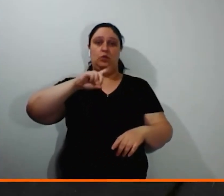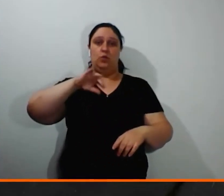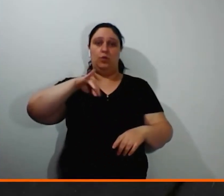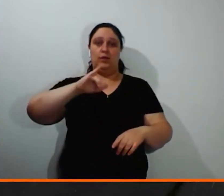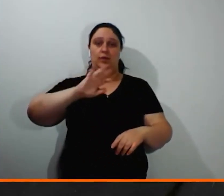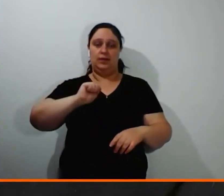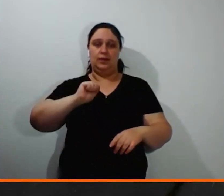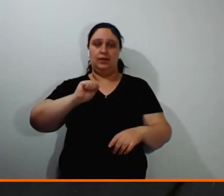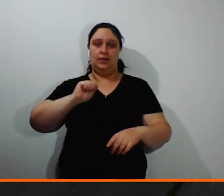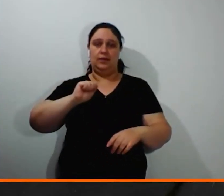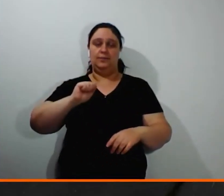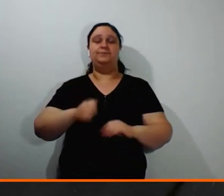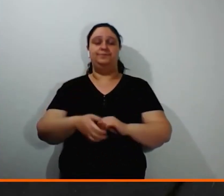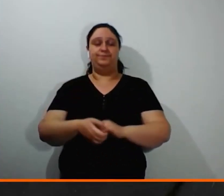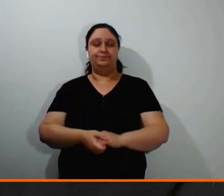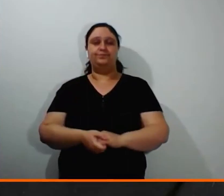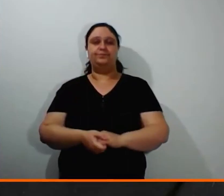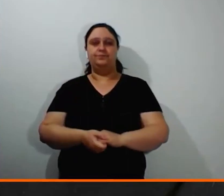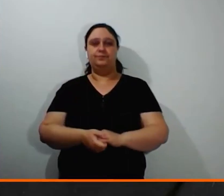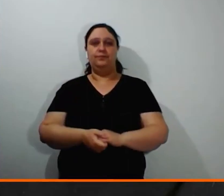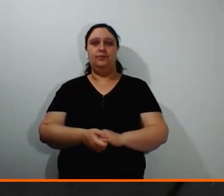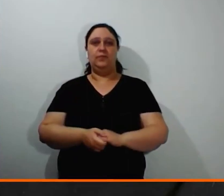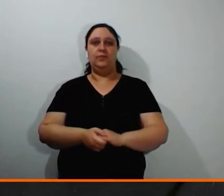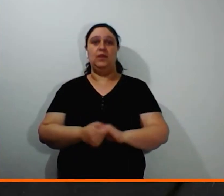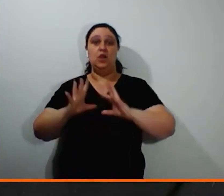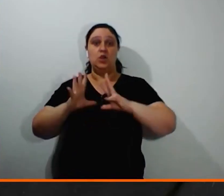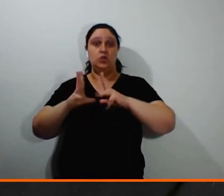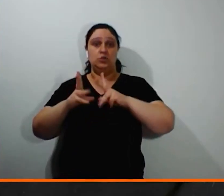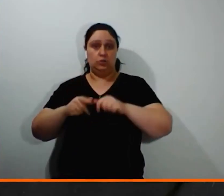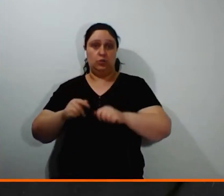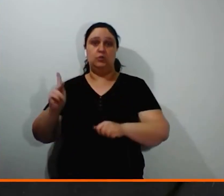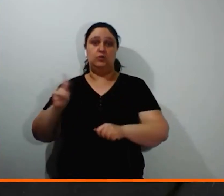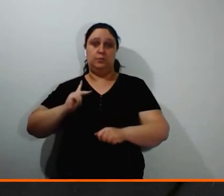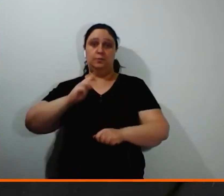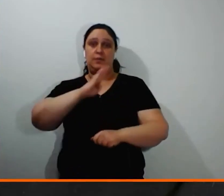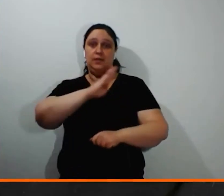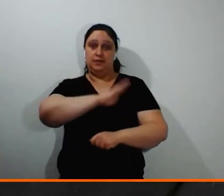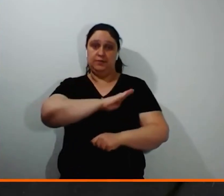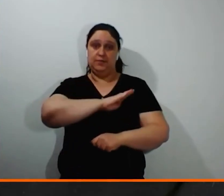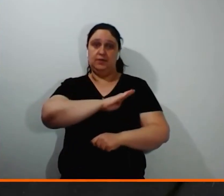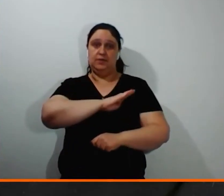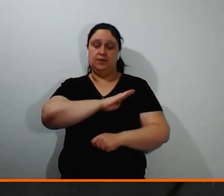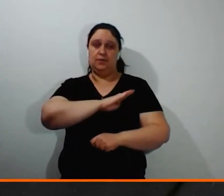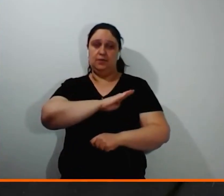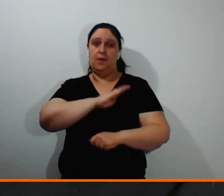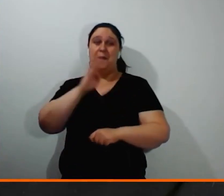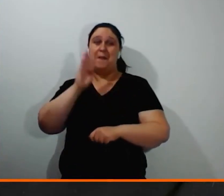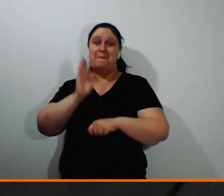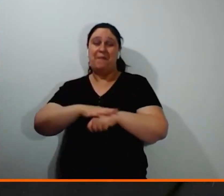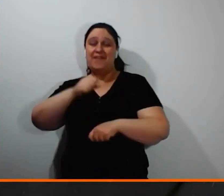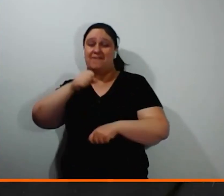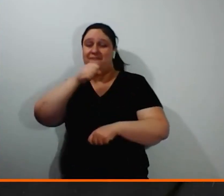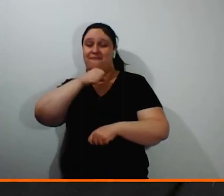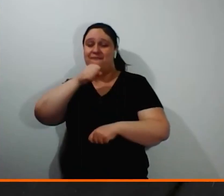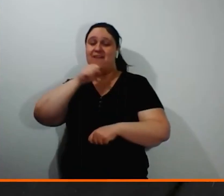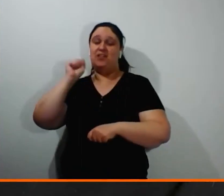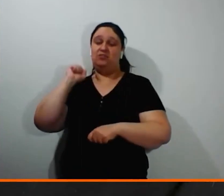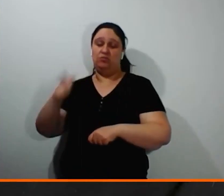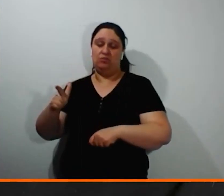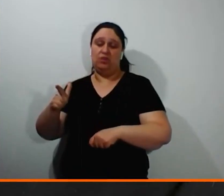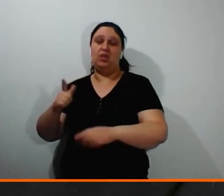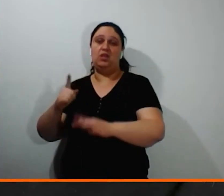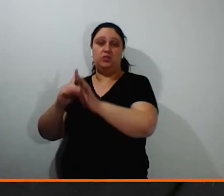Todos os presbíteros da cidade eram mais velhos que eles. Todos são mais velhos, talvez quarentões,